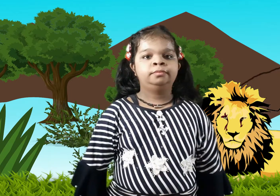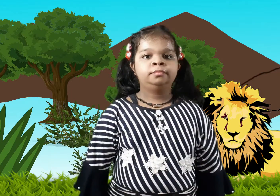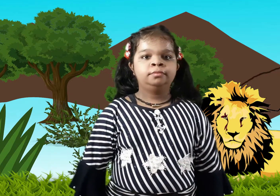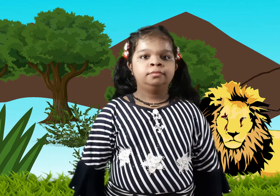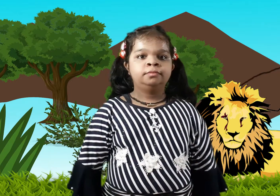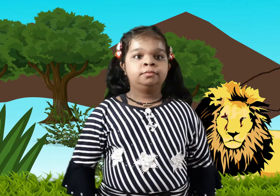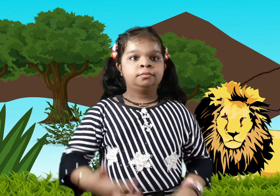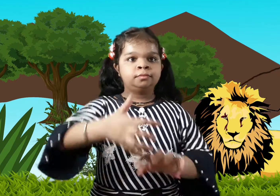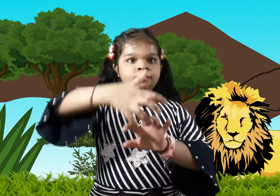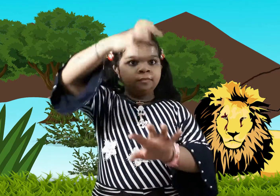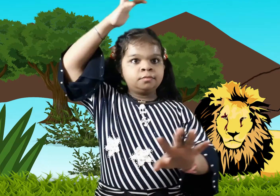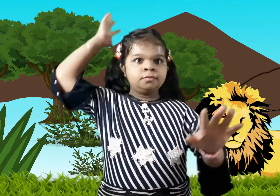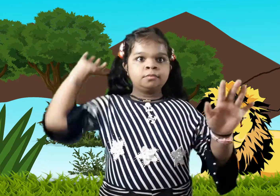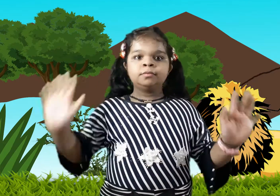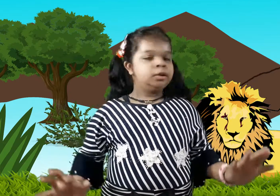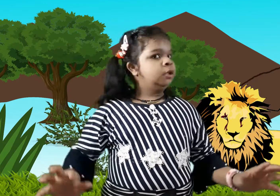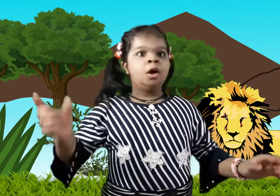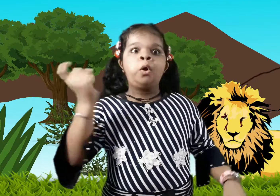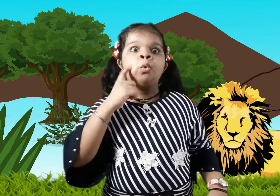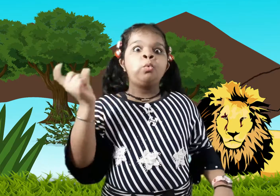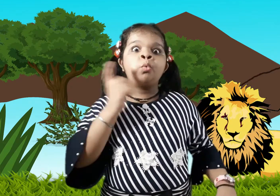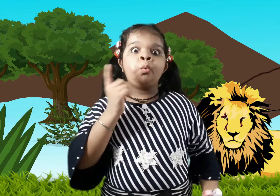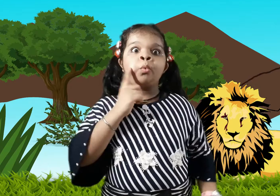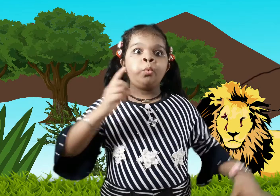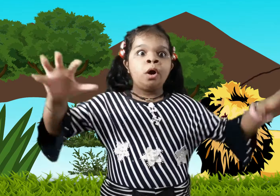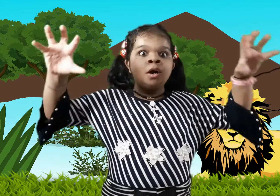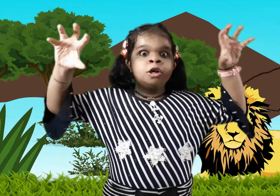शेर गुस्से से लाल हो उठा और उसने